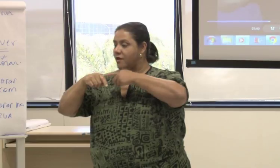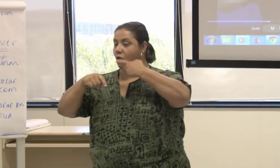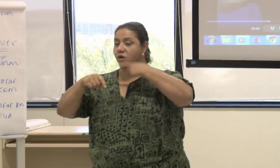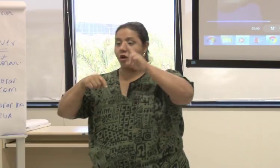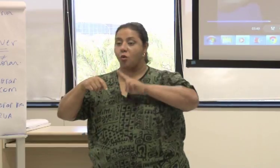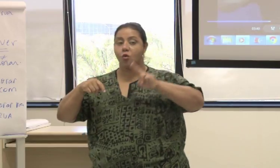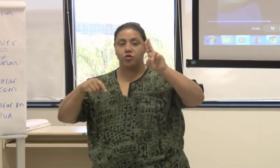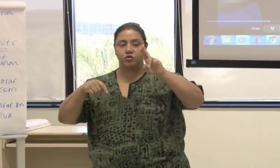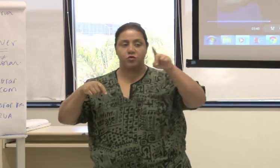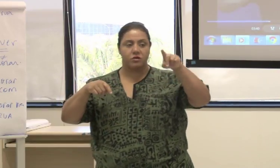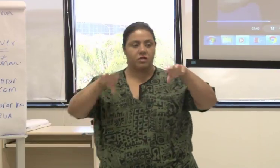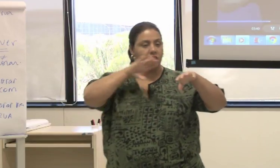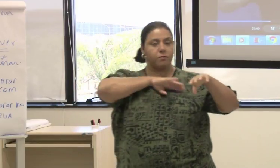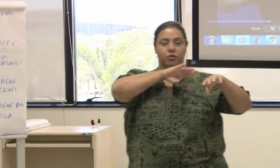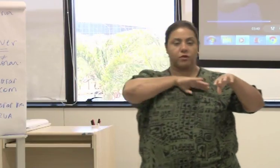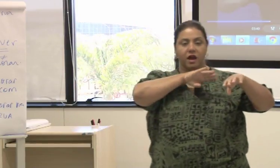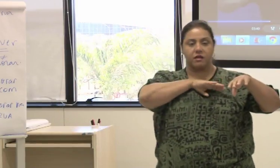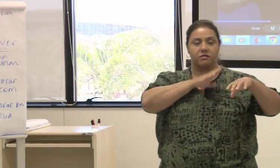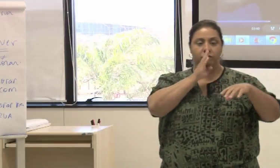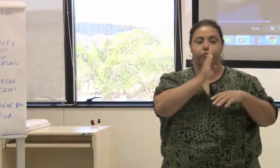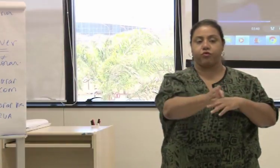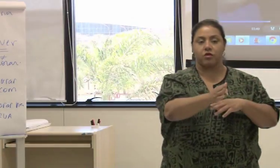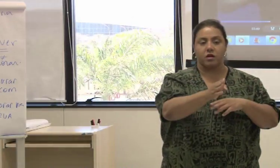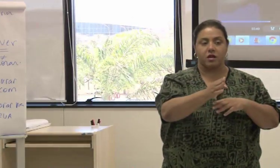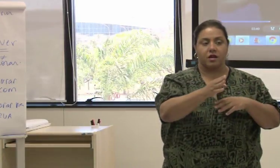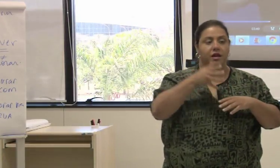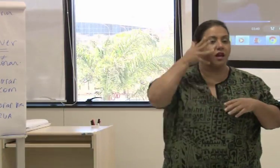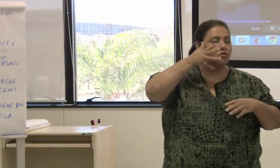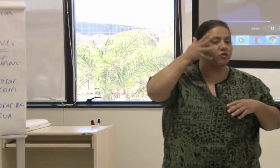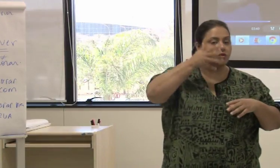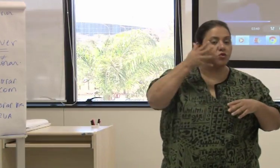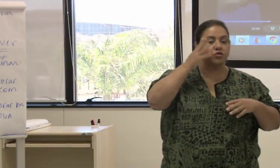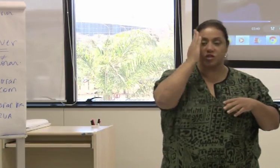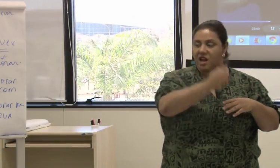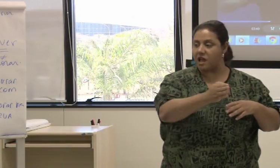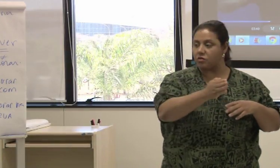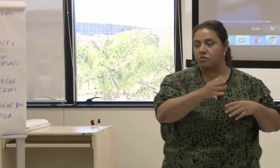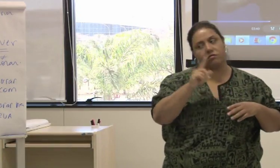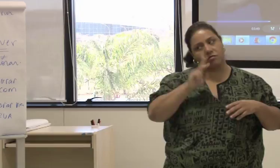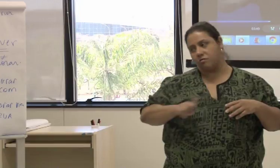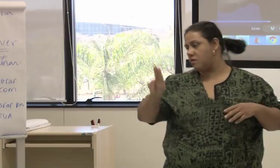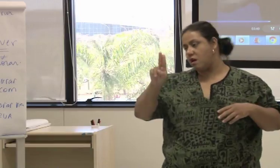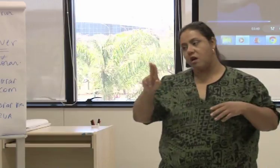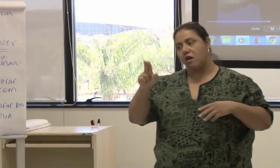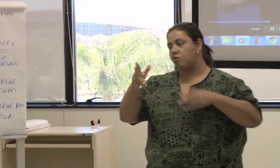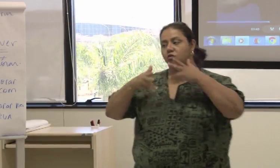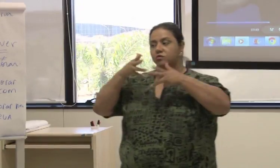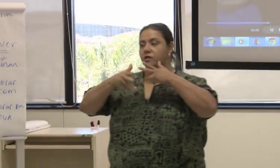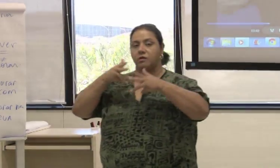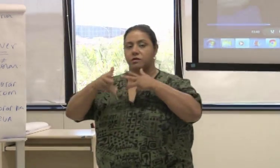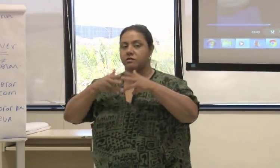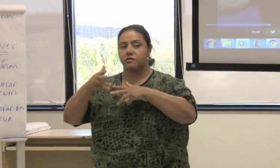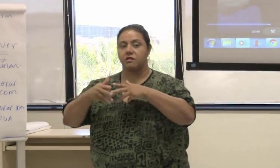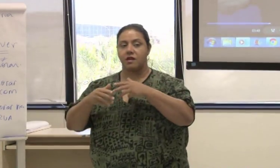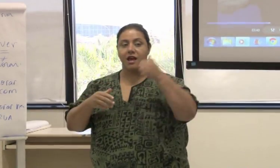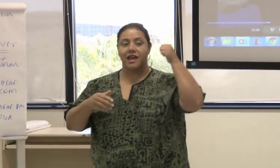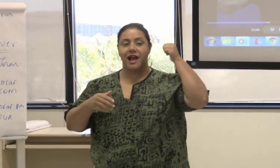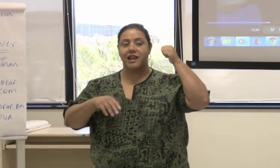O que eu uso em português, que é um discurso direto, eu não uso em Libras. E ali